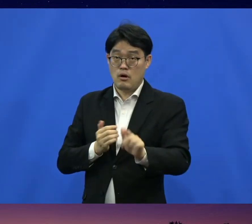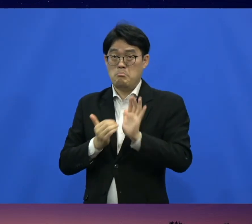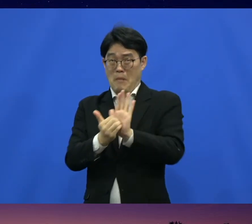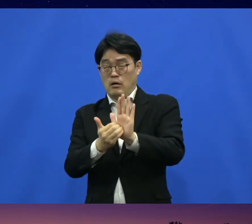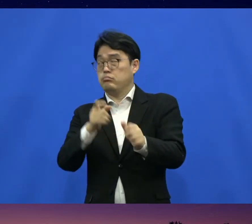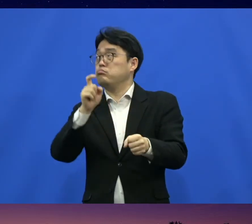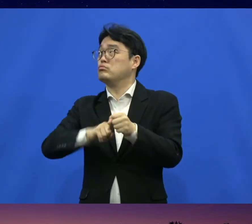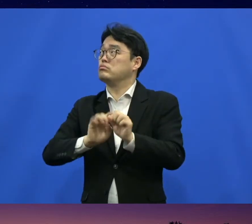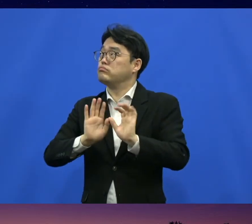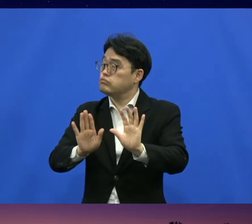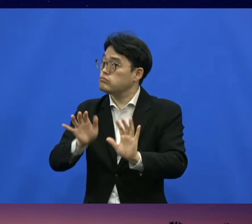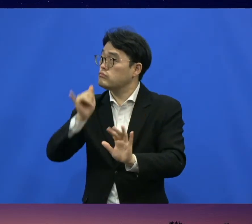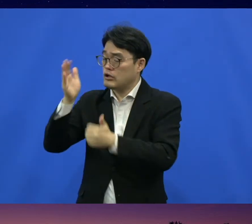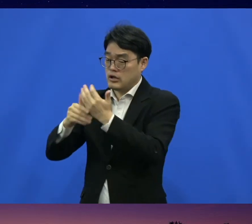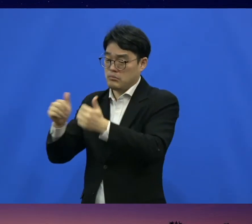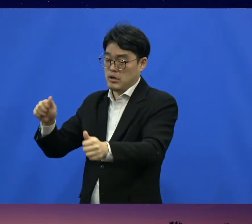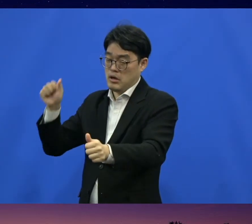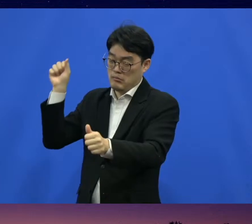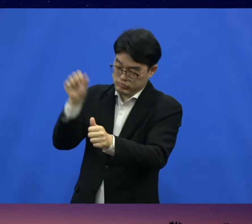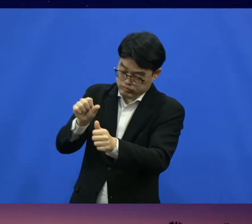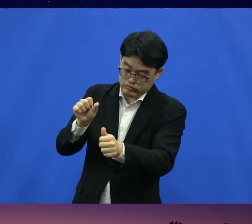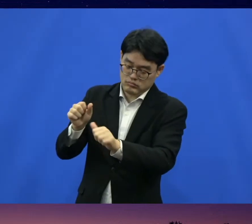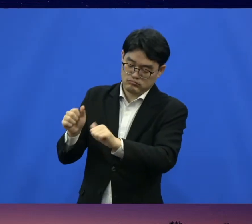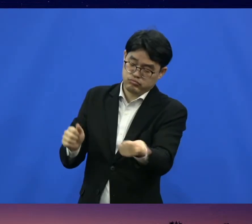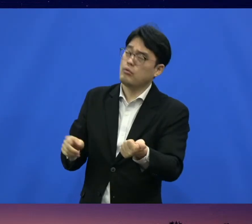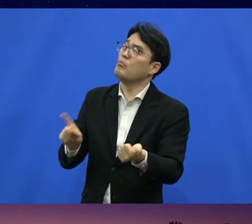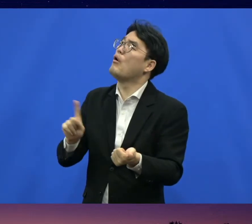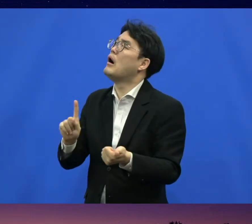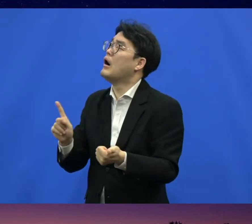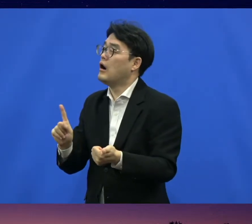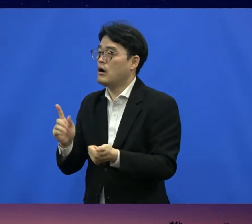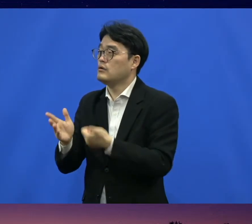다윗도 받아들이기가 어려웠습니다. 하나님 무엇이 잘못되었습니까?